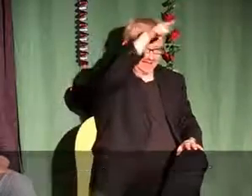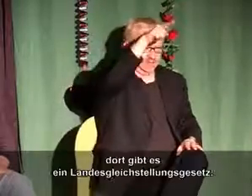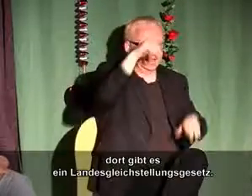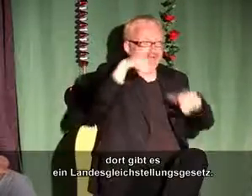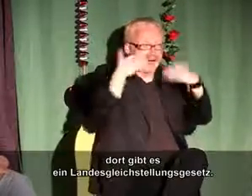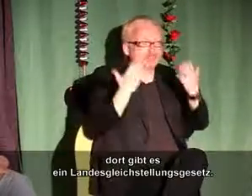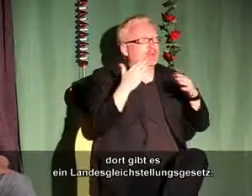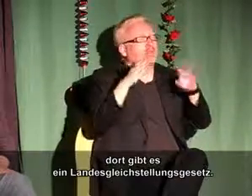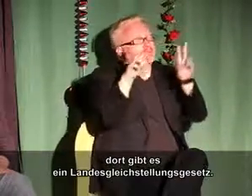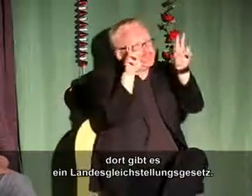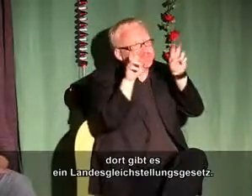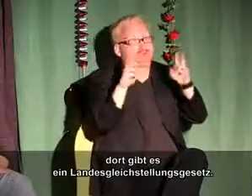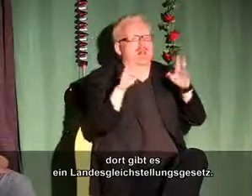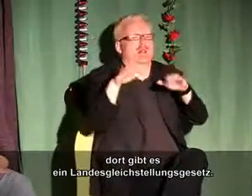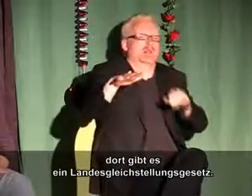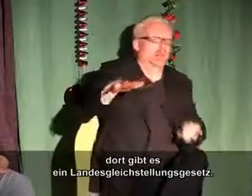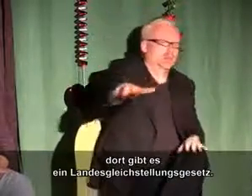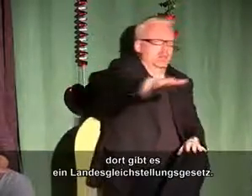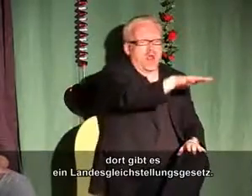Dort gibt es ein Landesgleichstellungsgesetz.